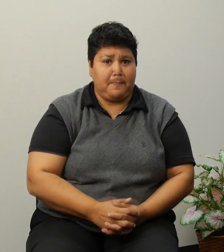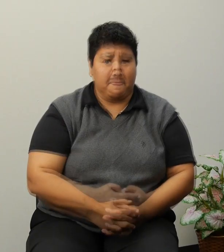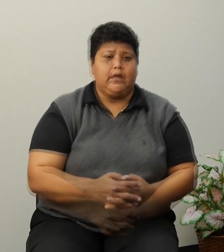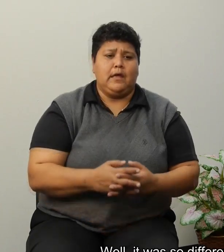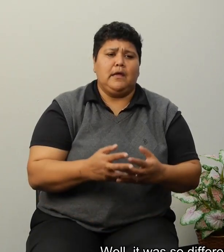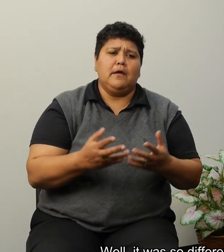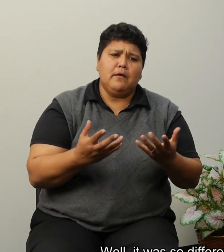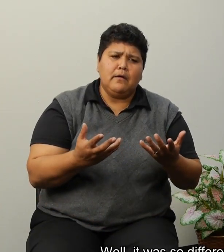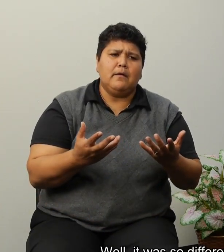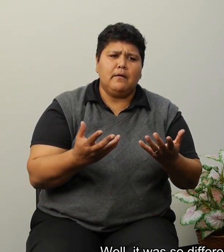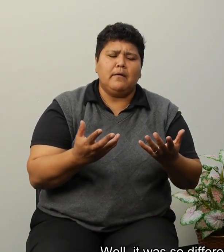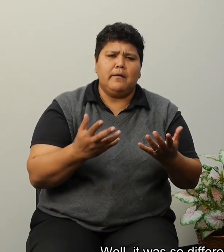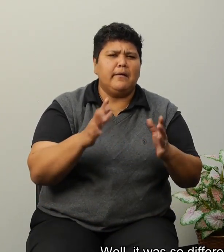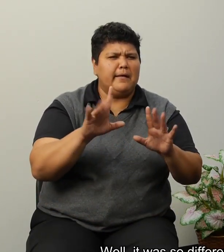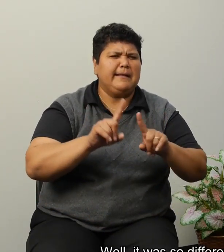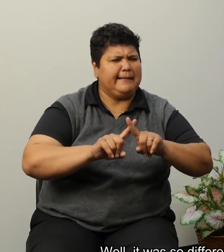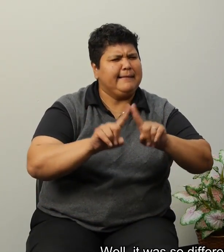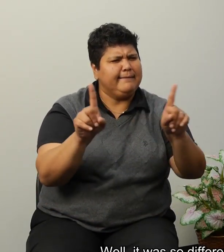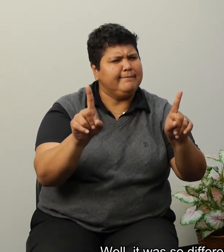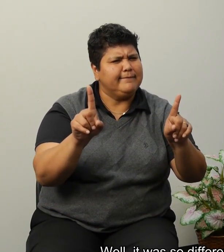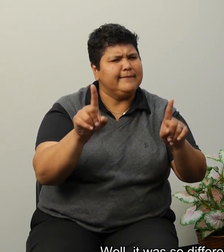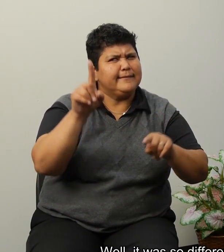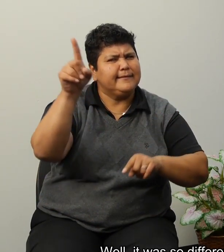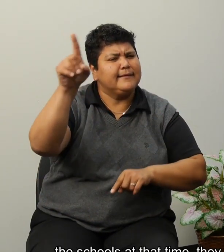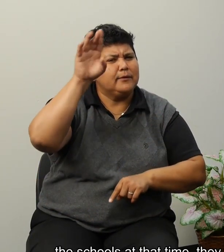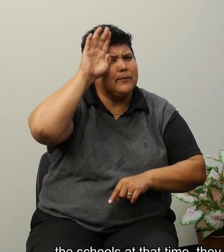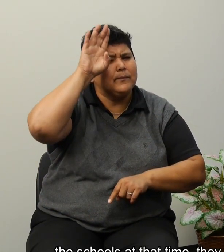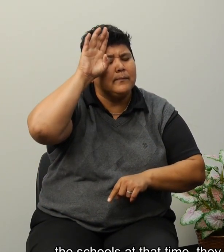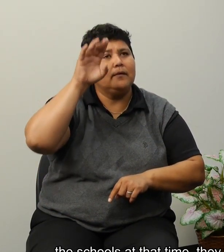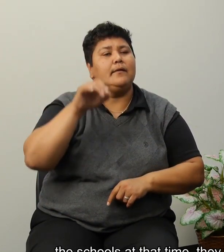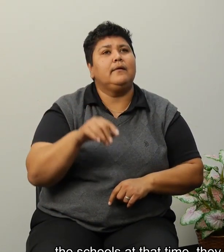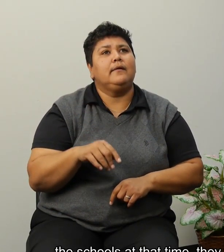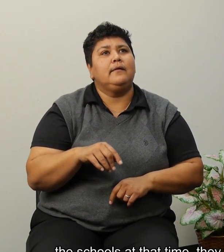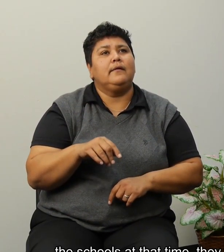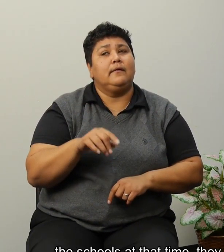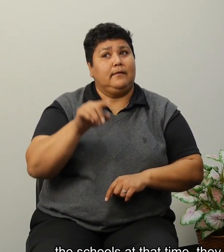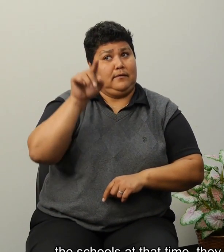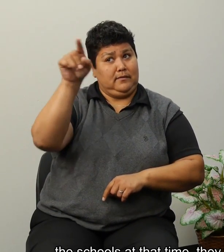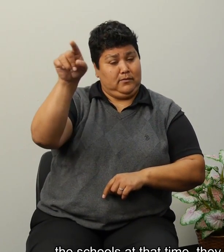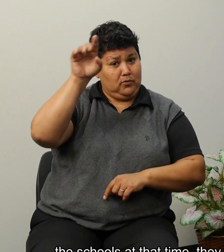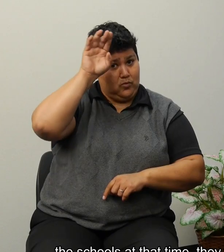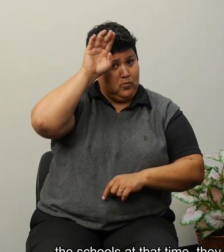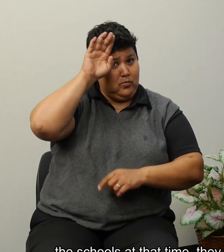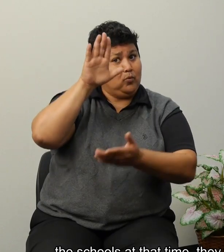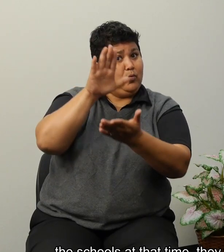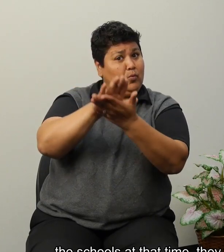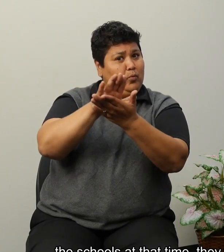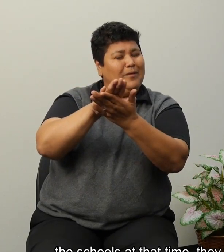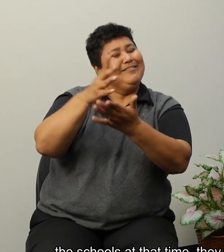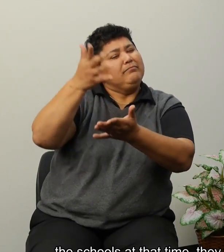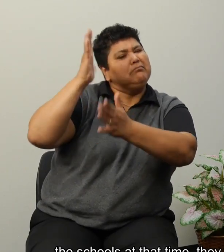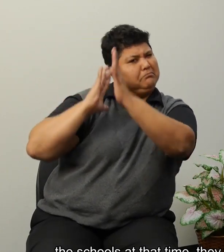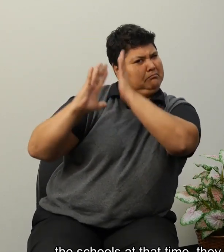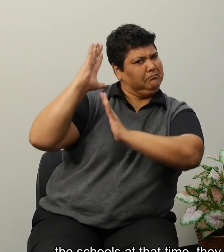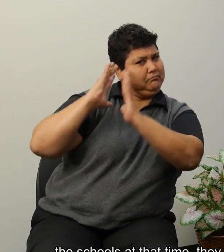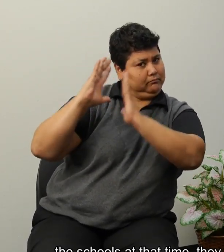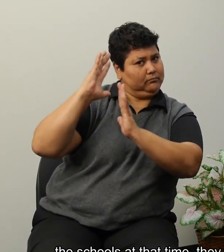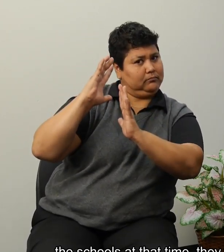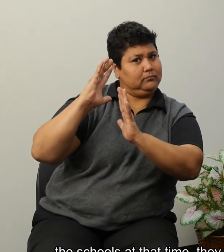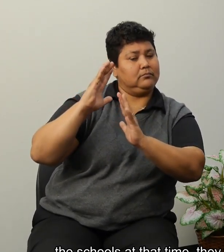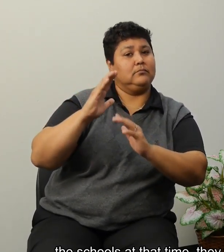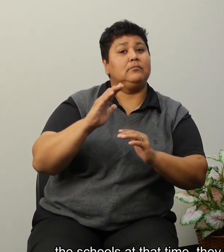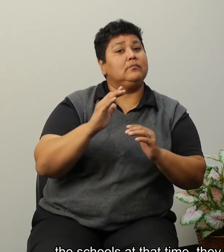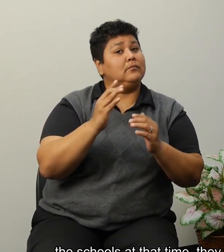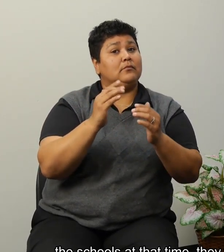bueno fue todo muy diferente porque en cuba las escuelas en ese tiempo le